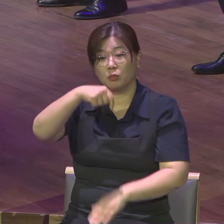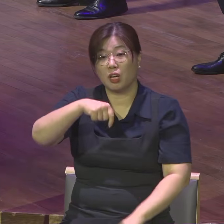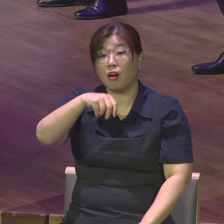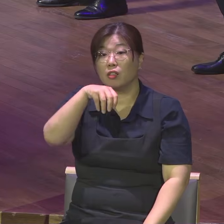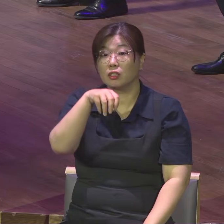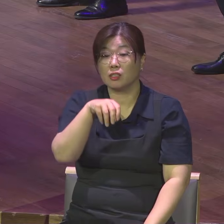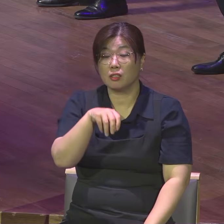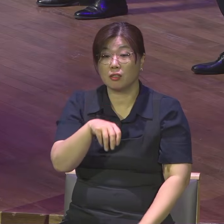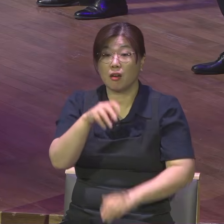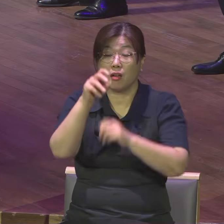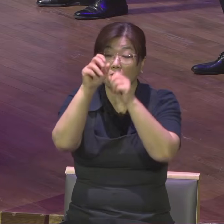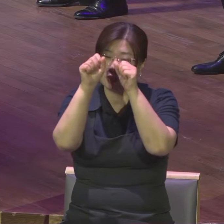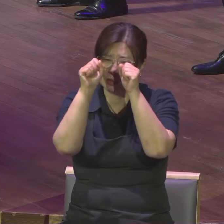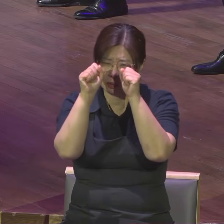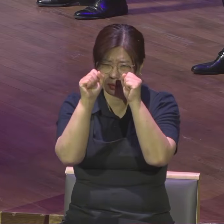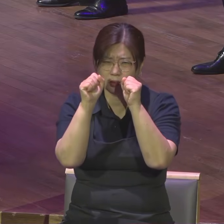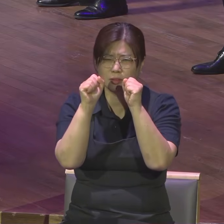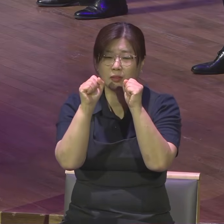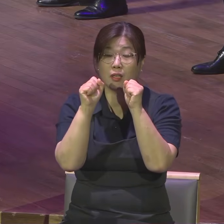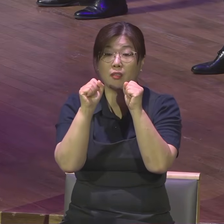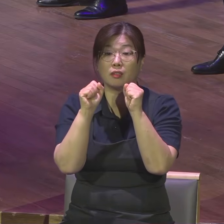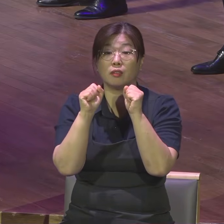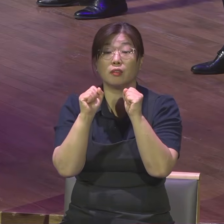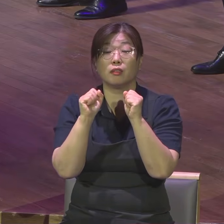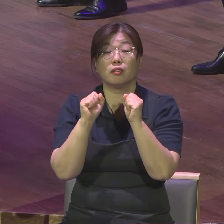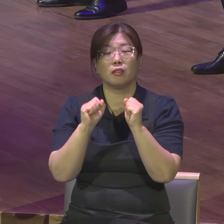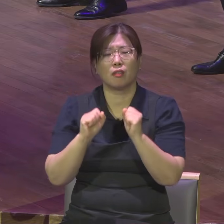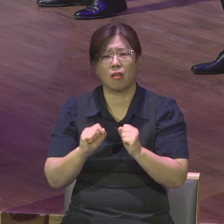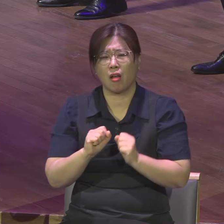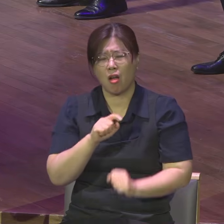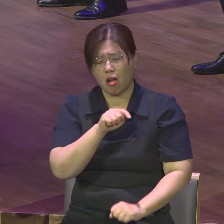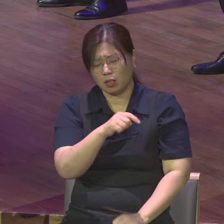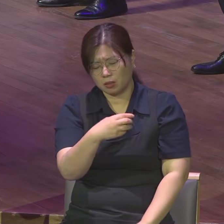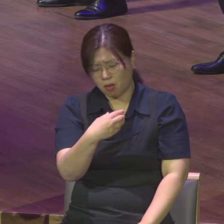주님 여기 계시기에